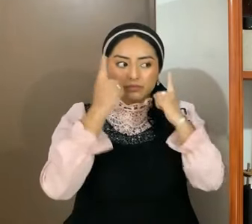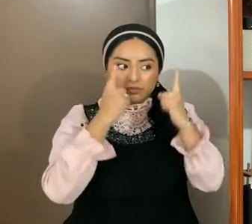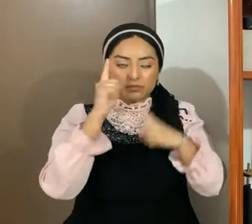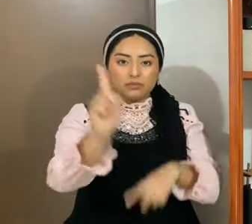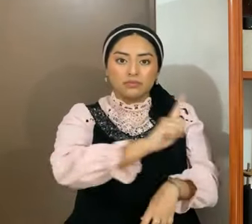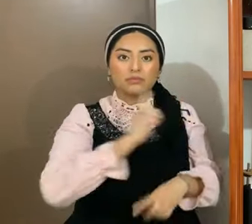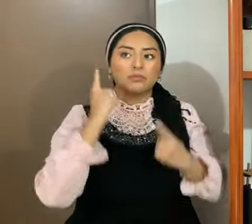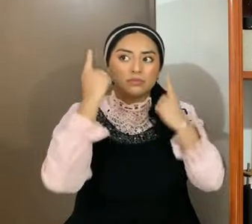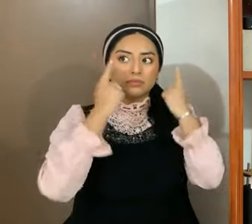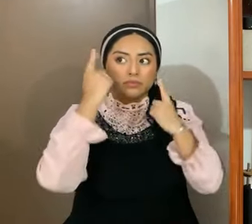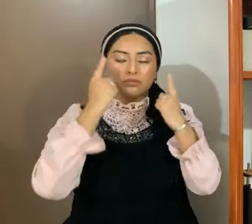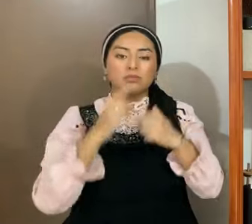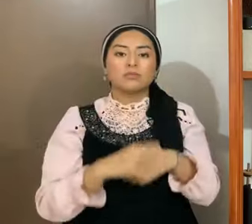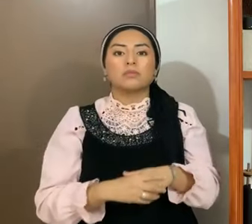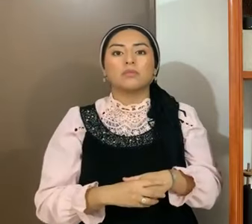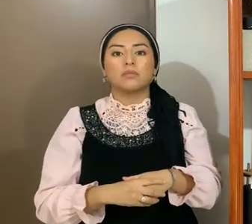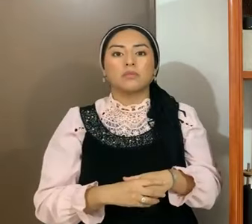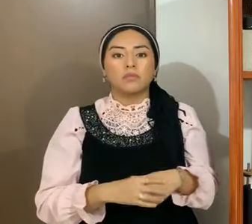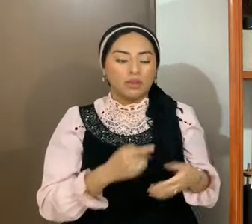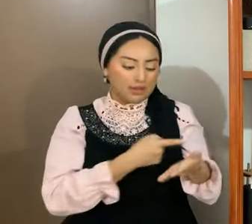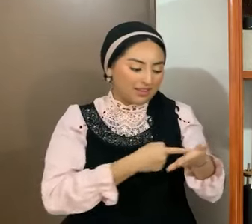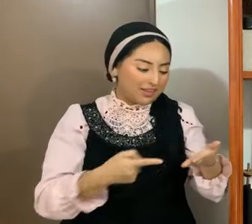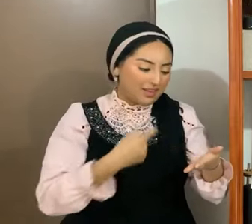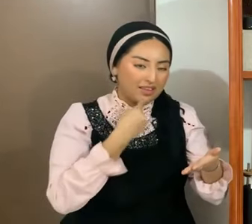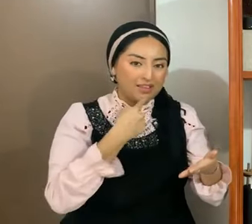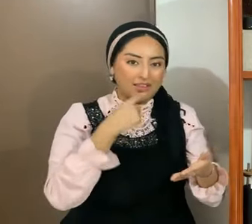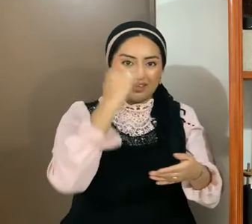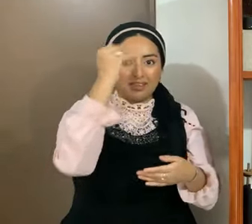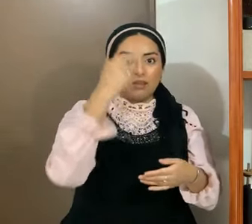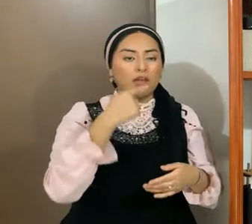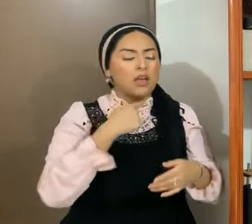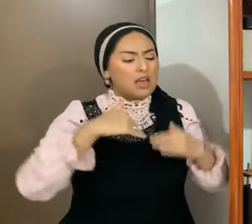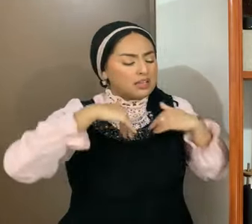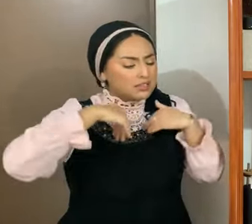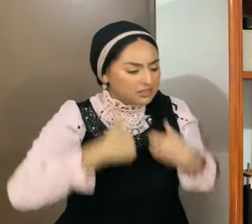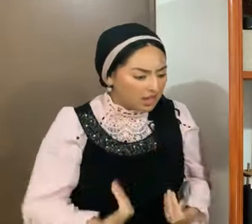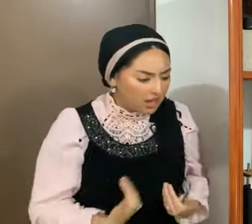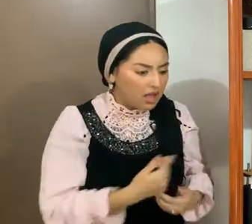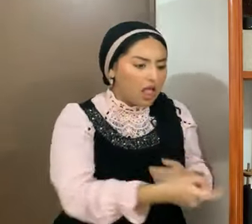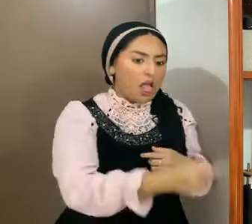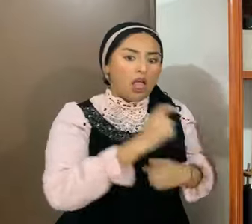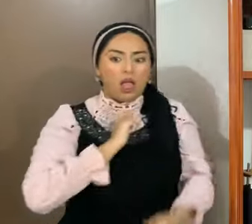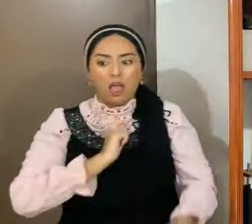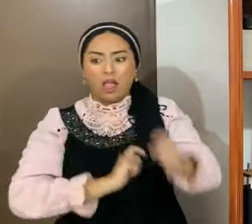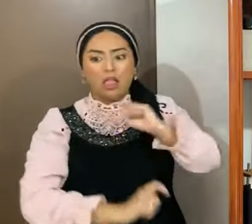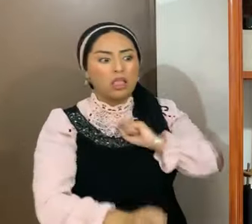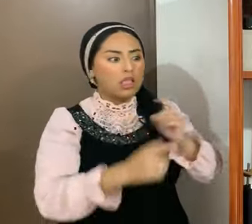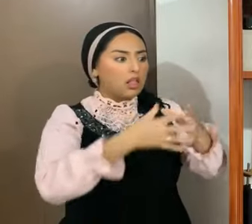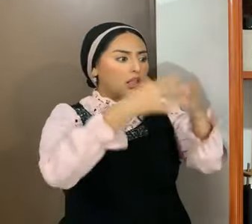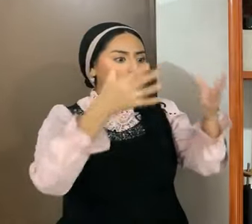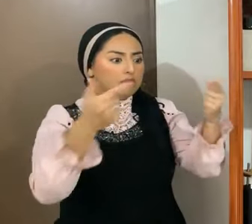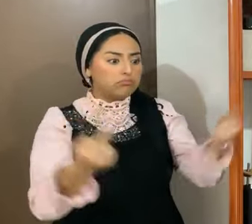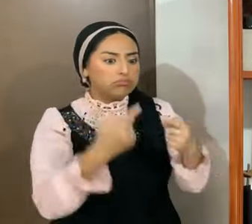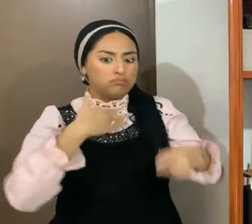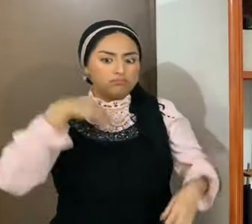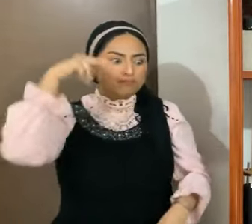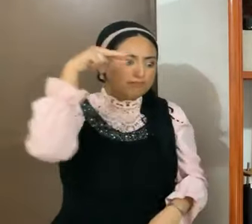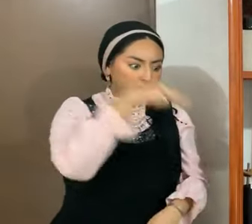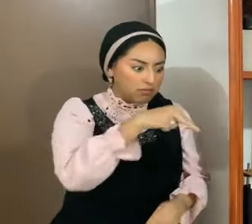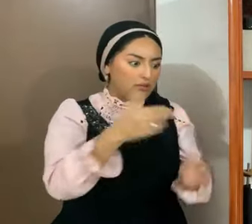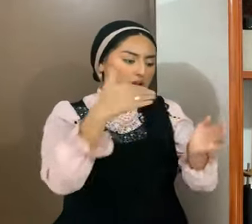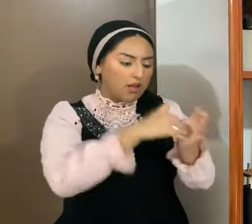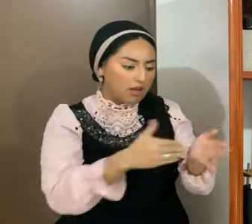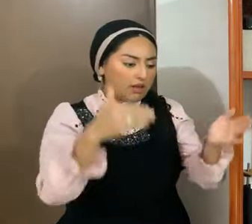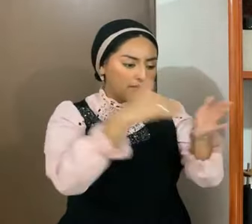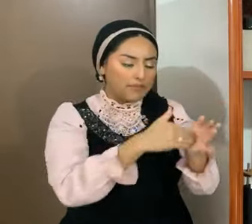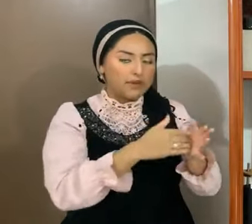pensemos, la carga de tus pecados, dice en la bendita Torá, me fatigaste con tus maldades. Si nosotros